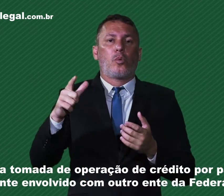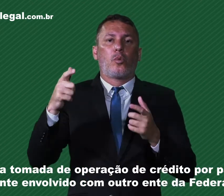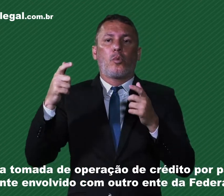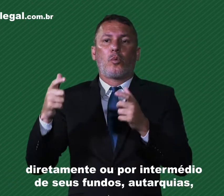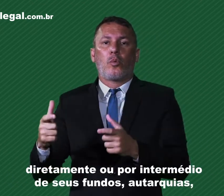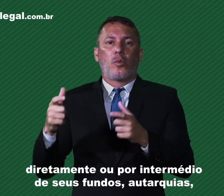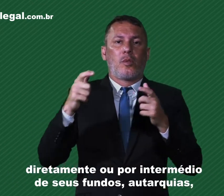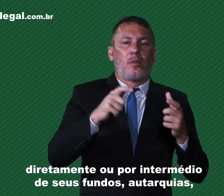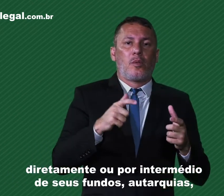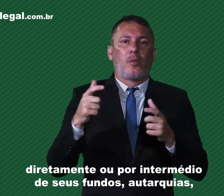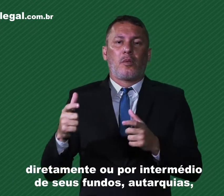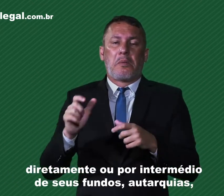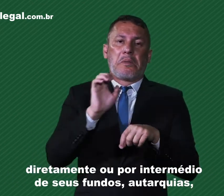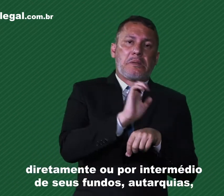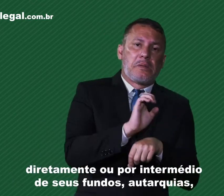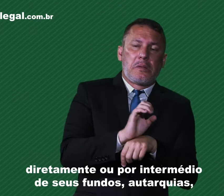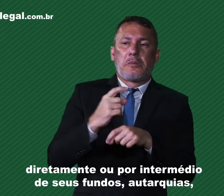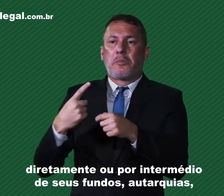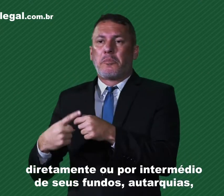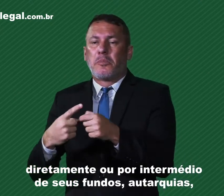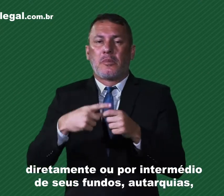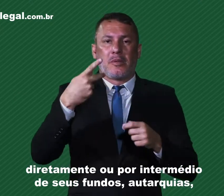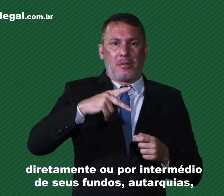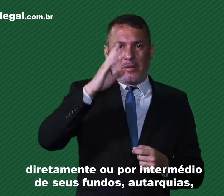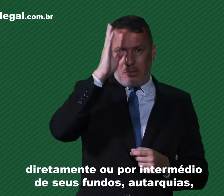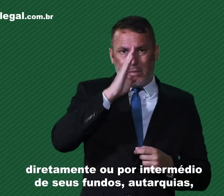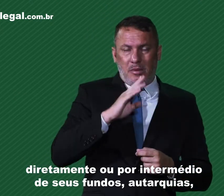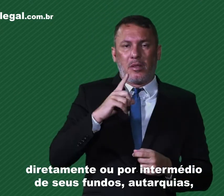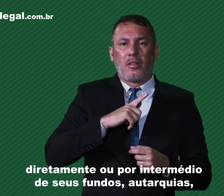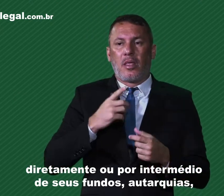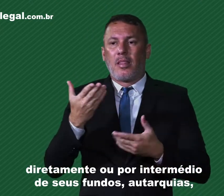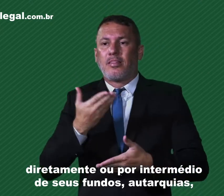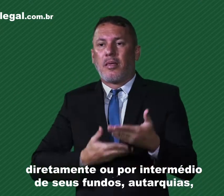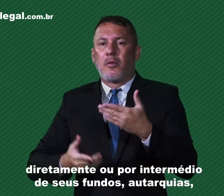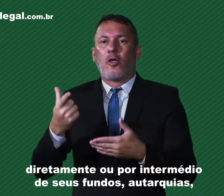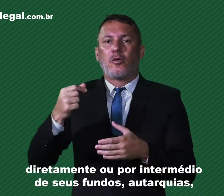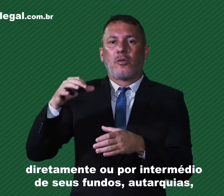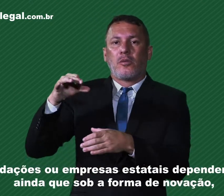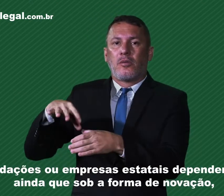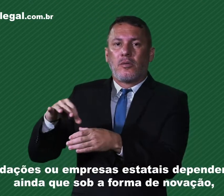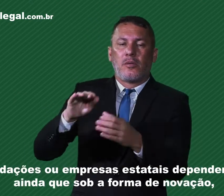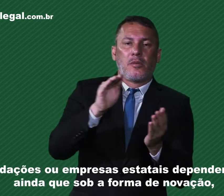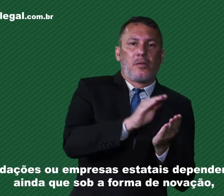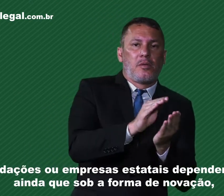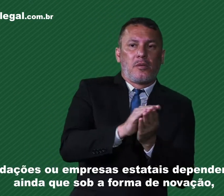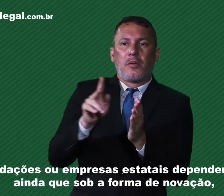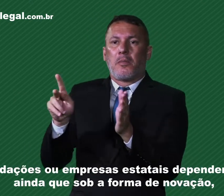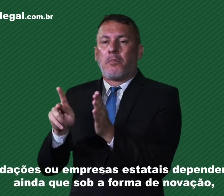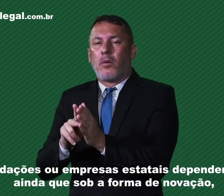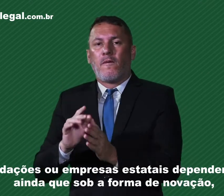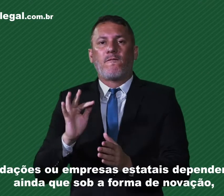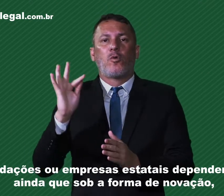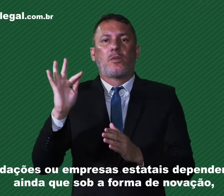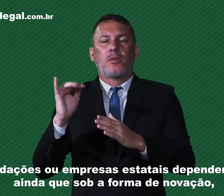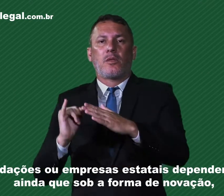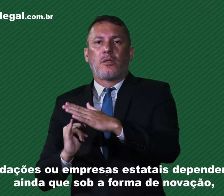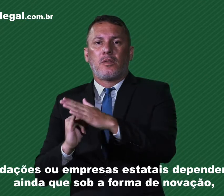diretamente ou por intermédio os seus Fundos autarquias Fundações ou empresas estatais